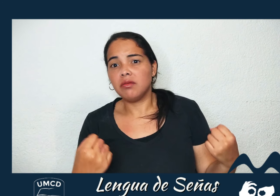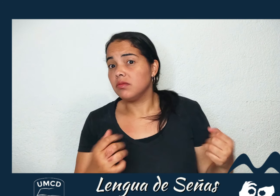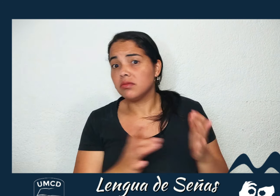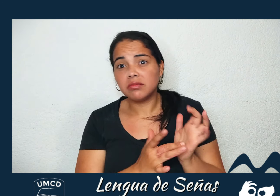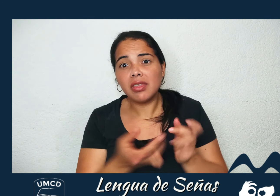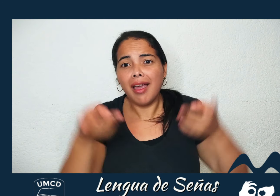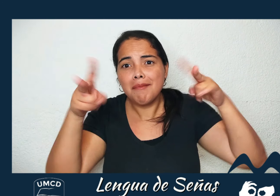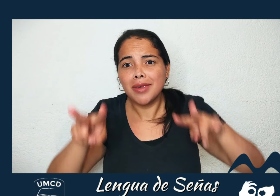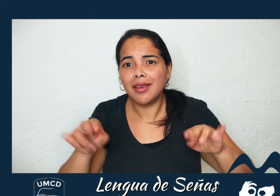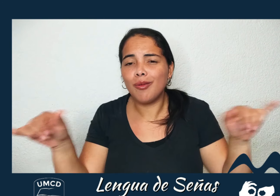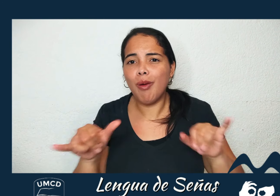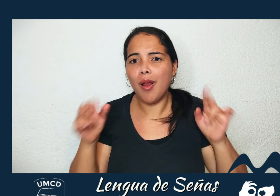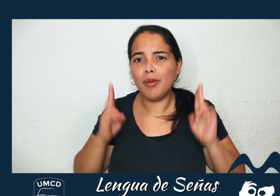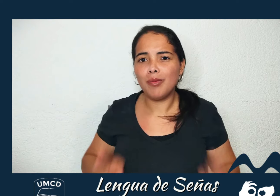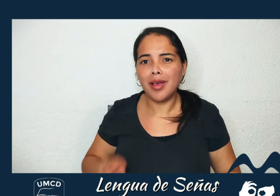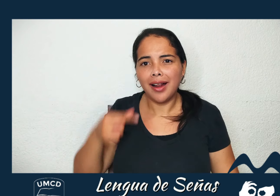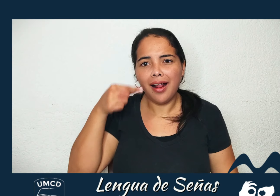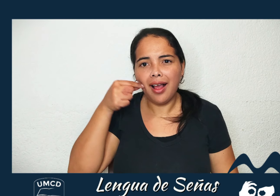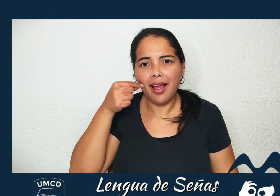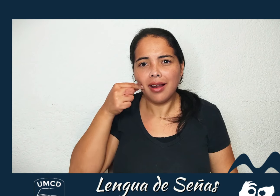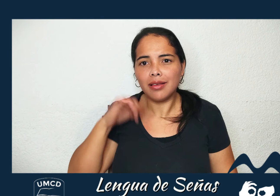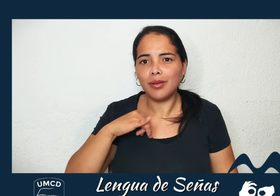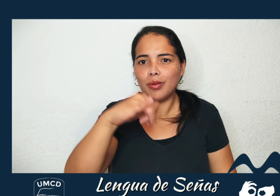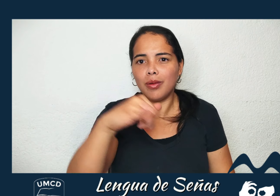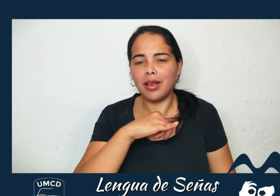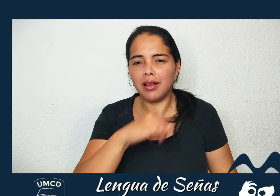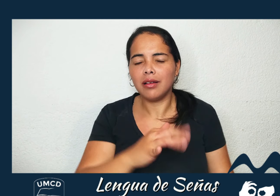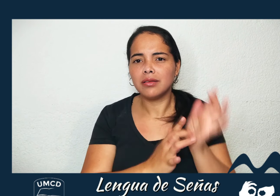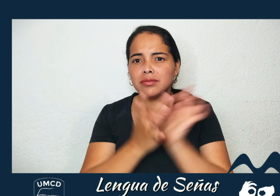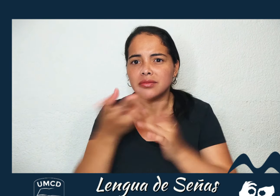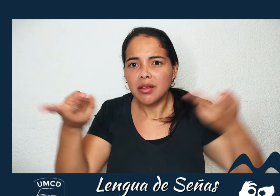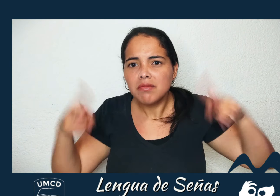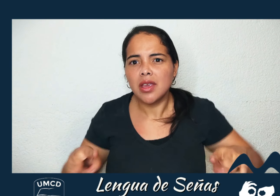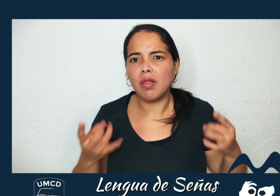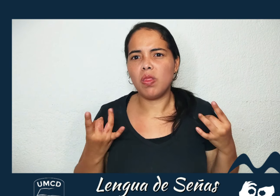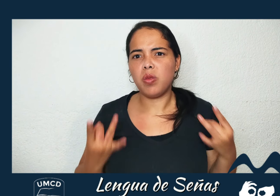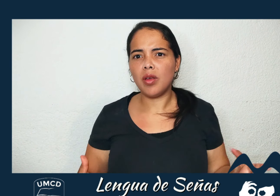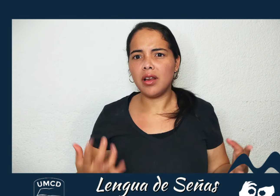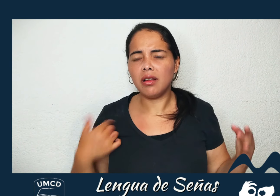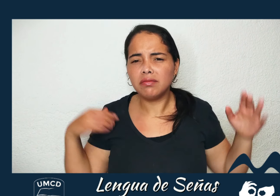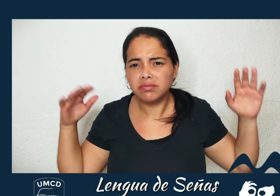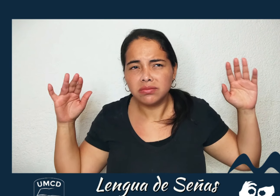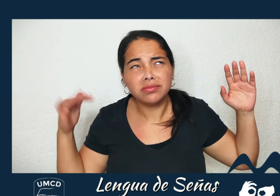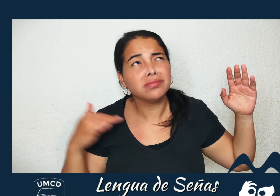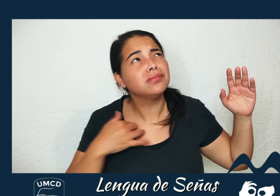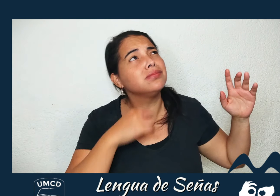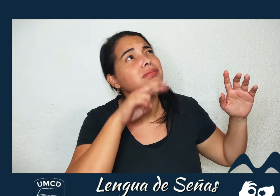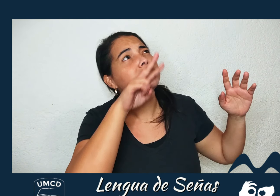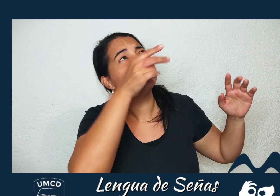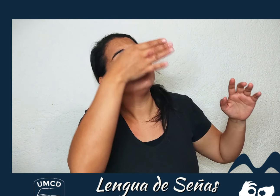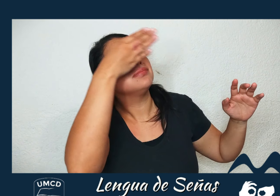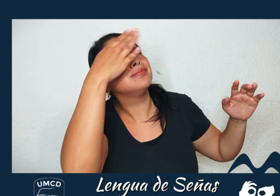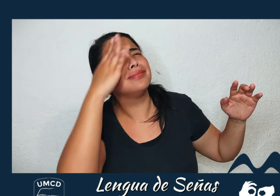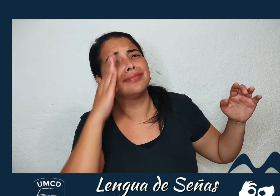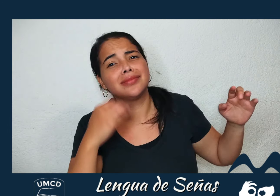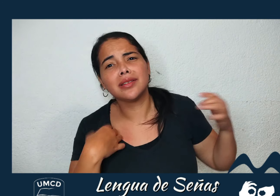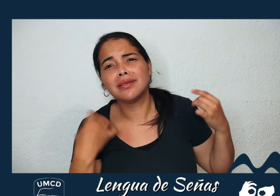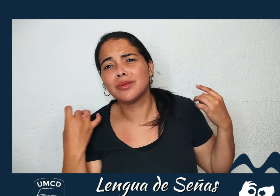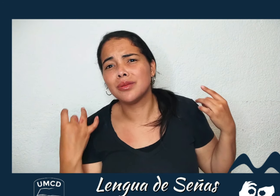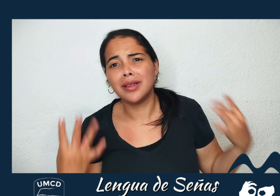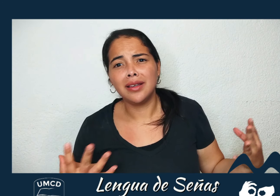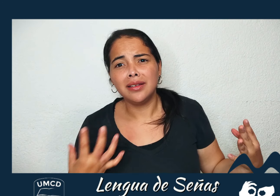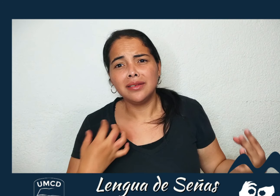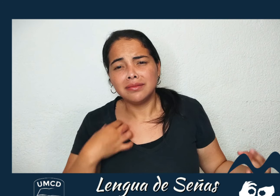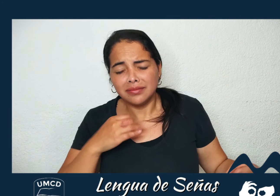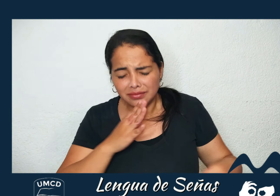separación del Padre, porque el Padre no podía estar en comunión en ese instante con su Hijo. Y por decirlo